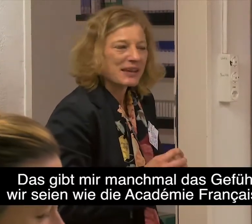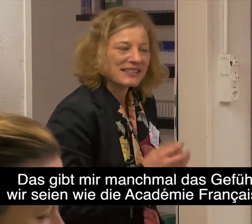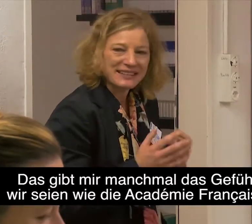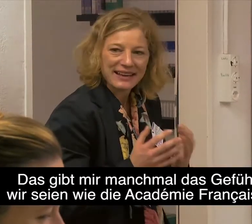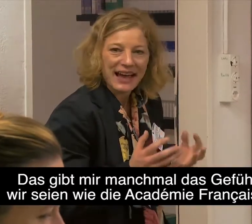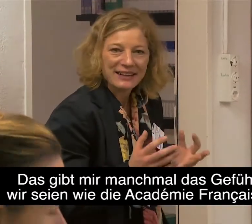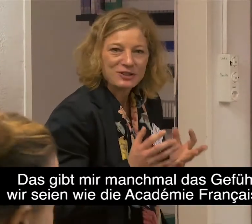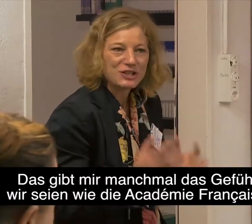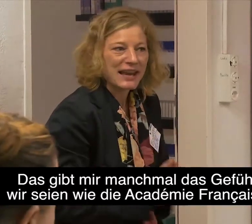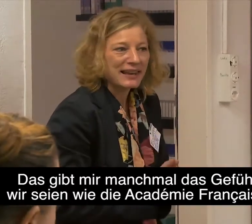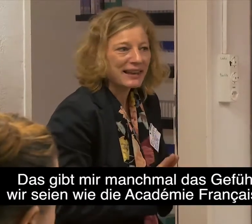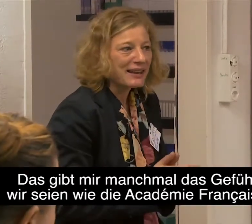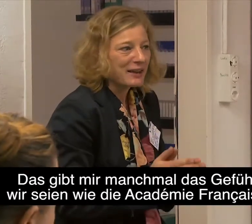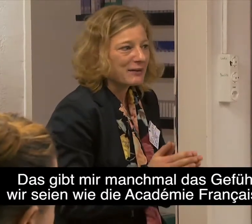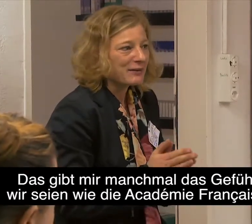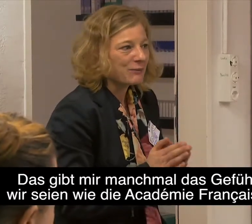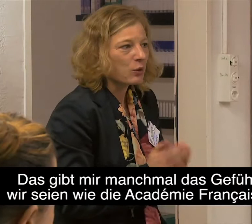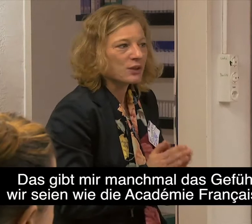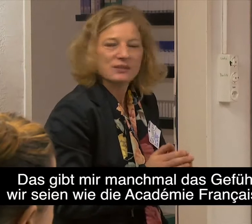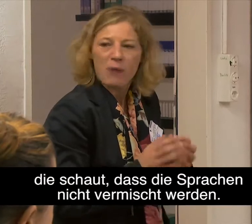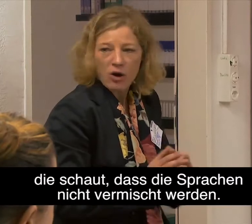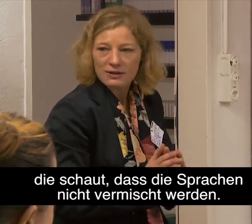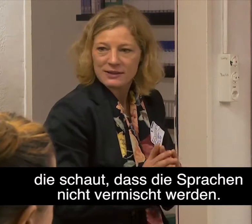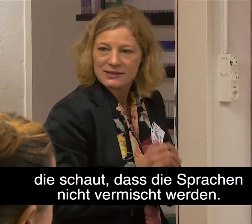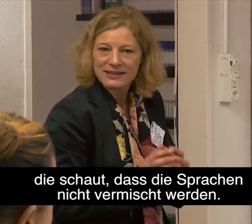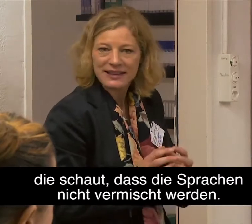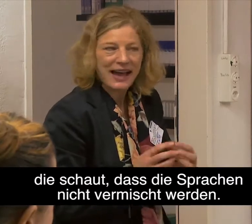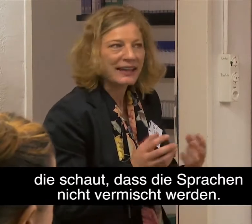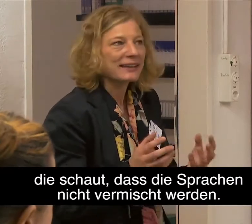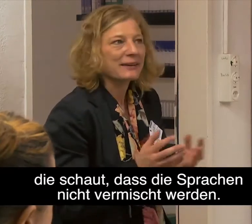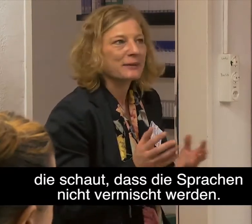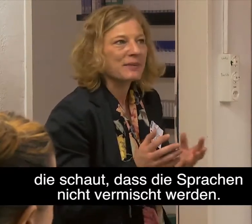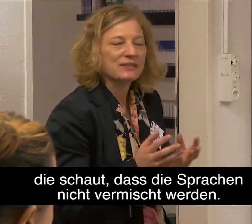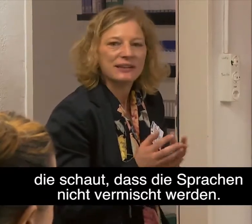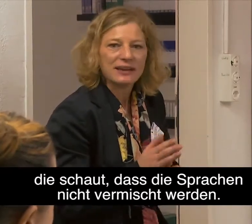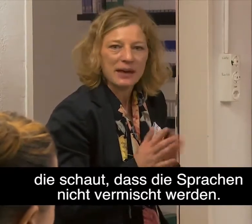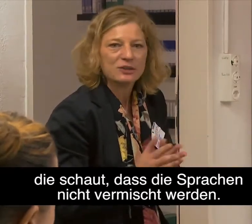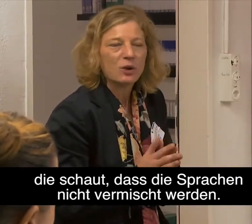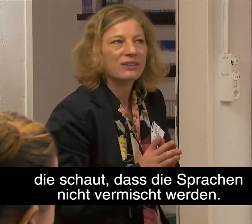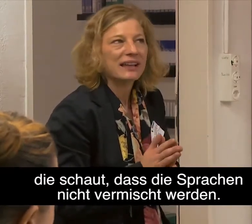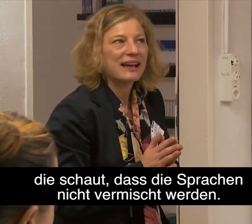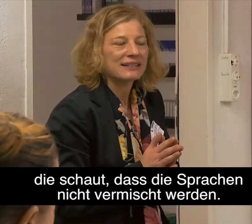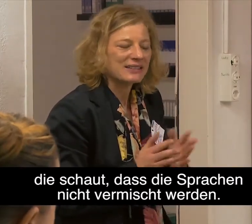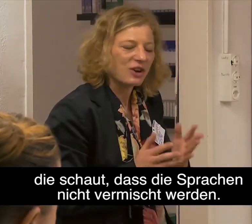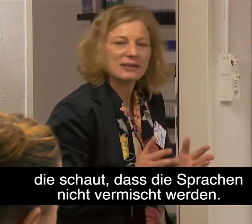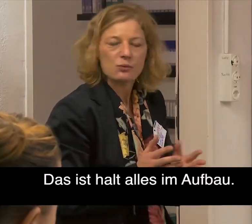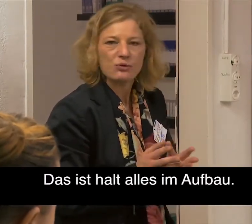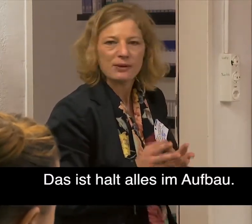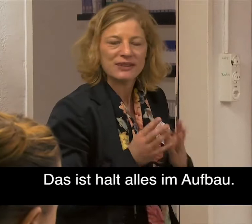es gibt keine Stelle, wo das macht. Also es gibt keine, es wird die Gebärdensprache, wird, das ist alles im Aufbau, es wird